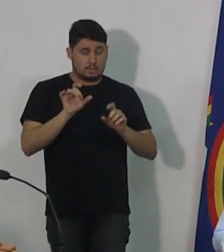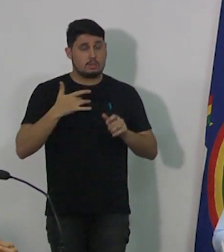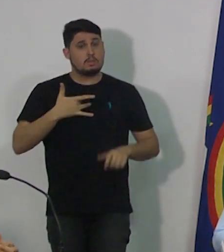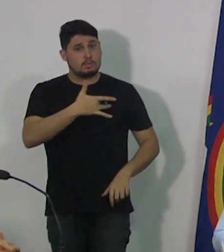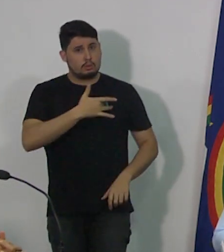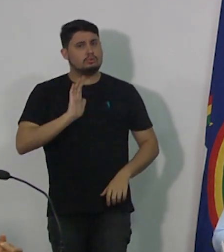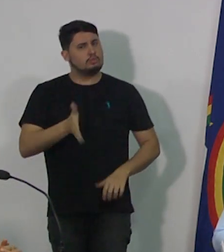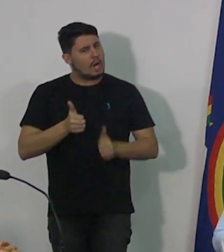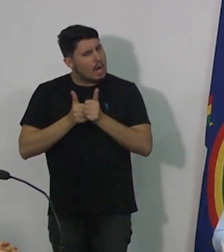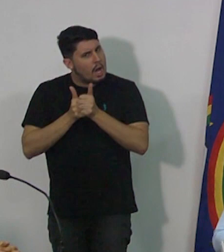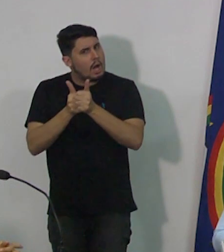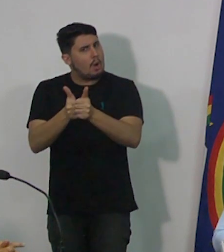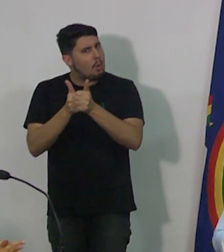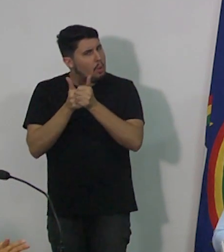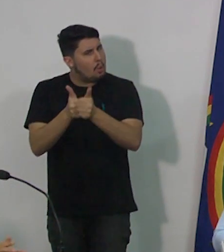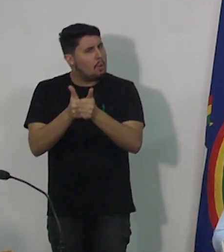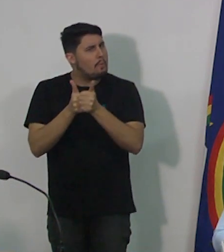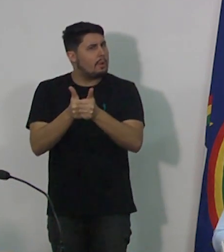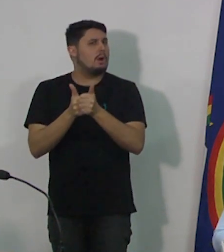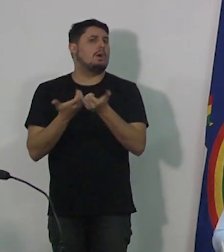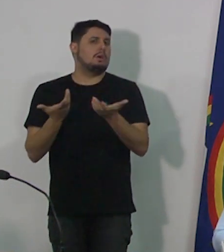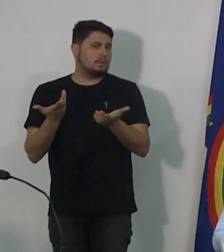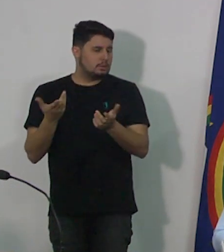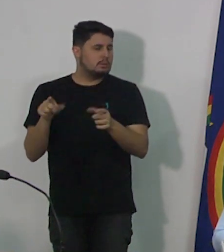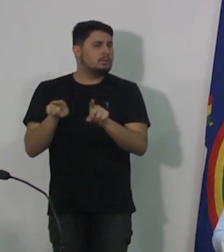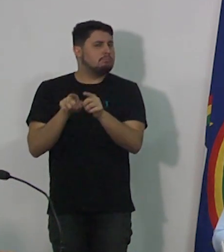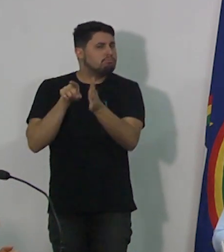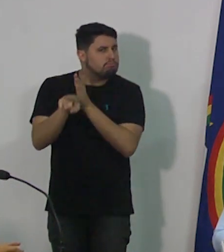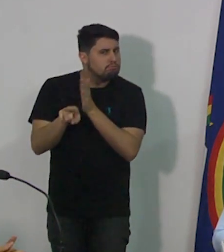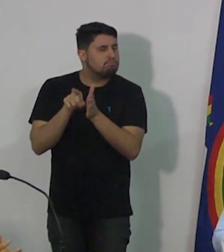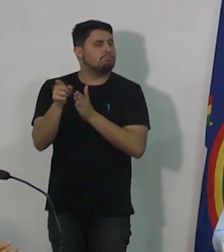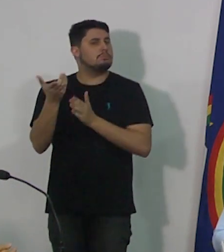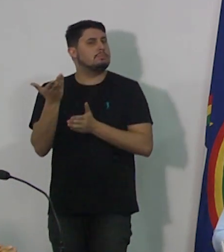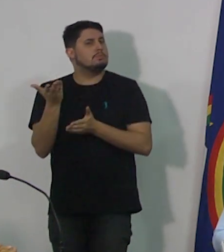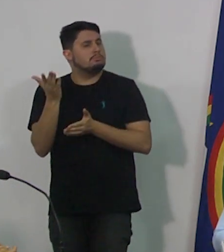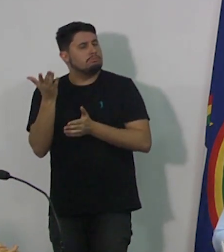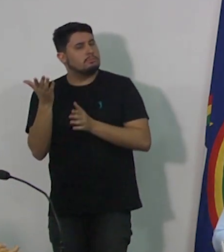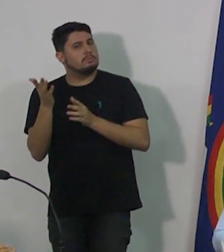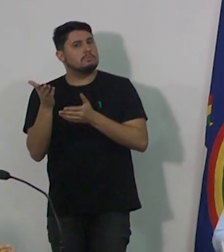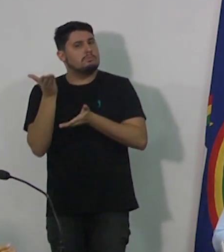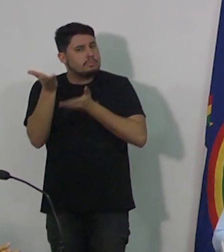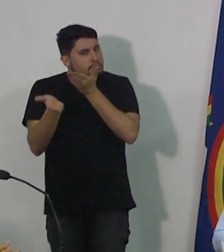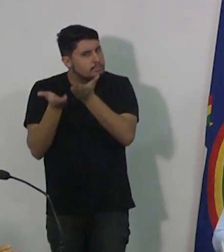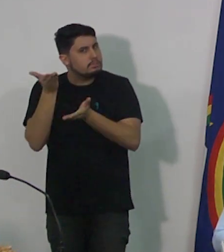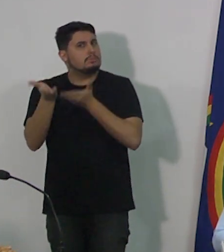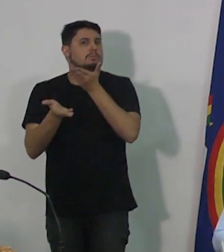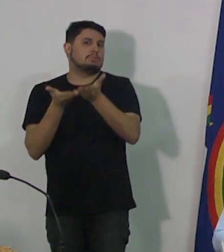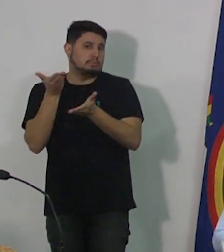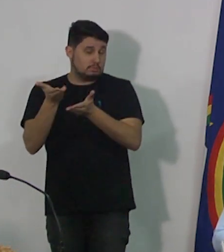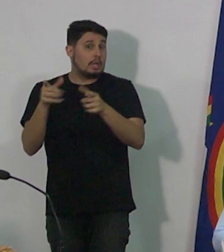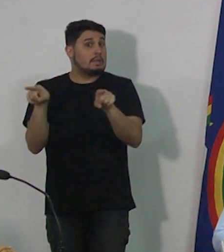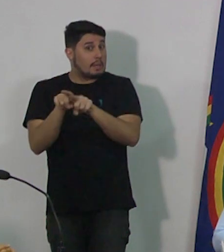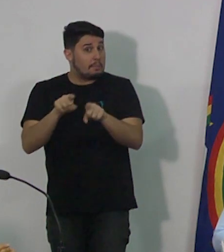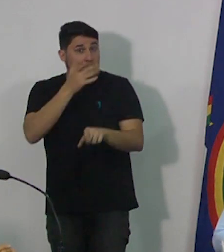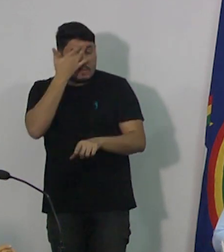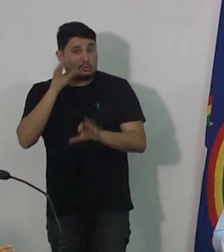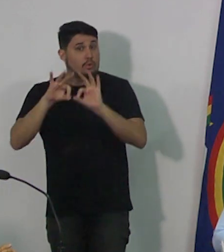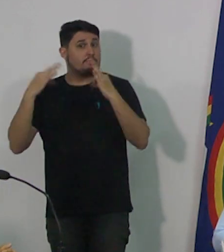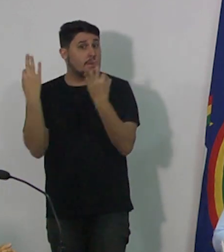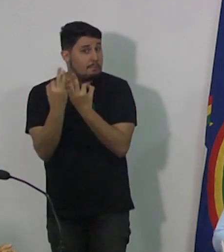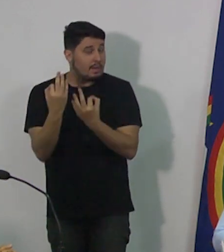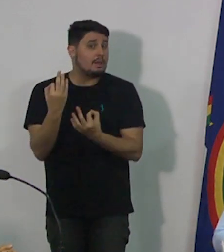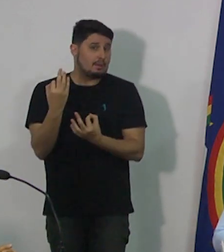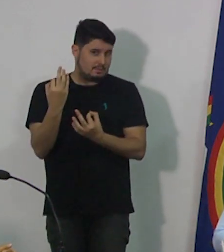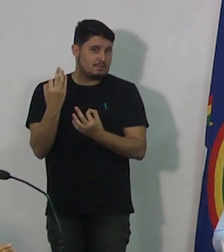o caso e as pessoas que tiveram contato com ela, que também clinicamente estão super bem, não tiveram nenhum,